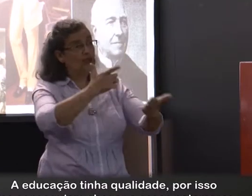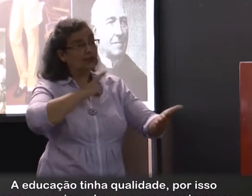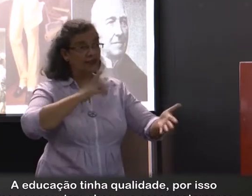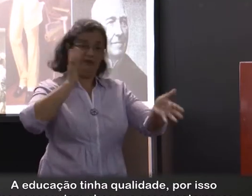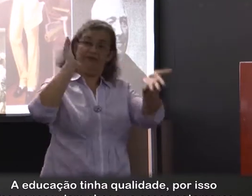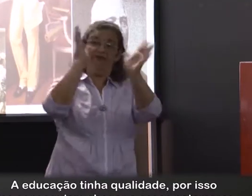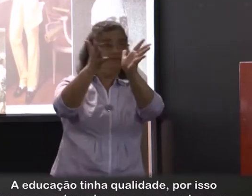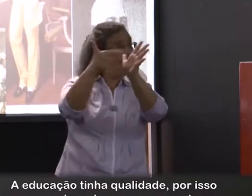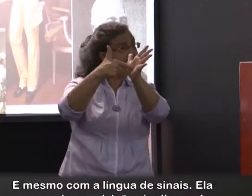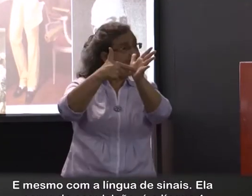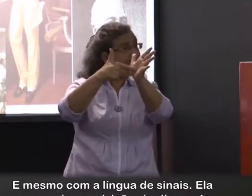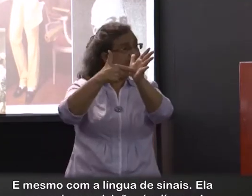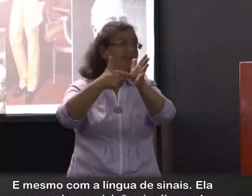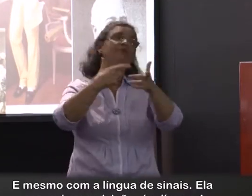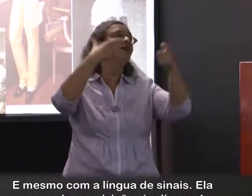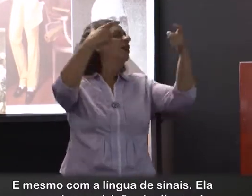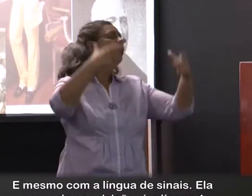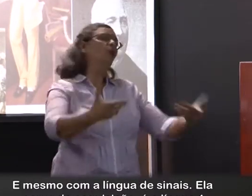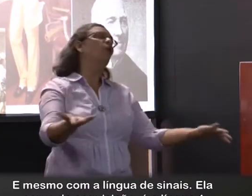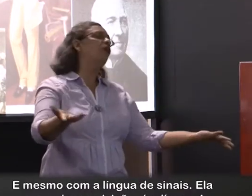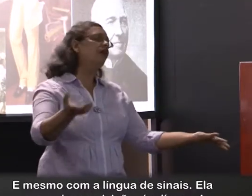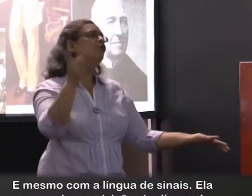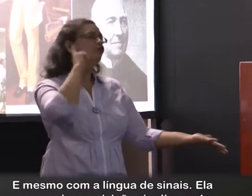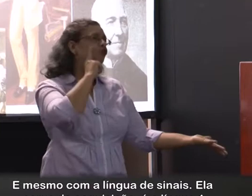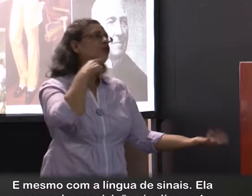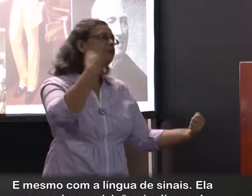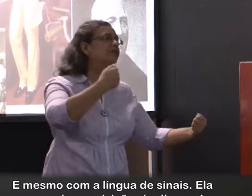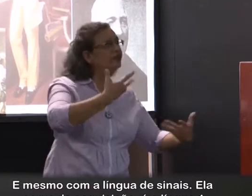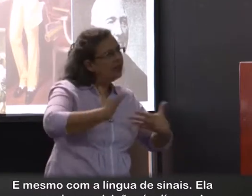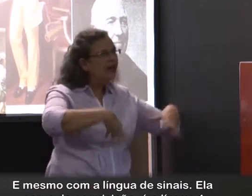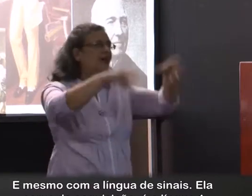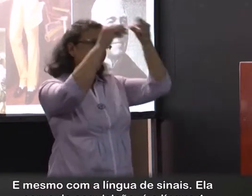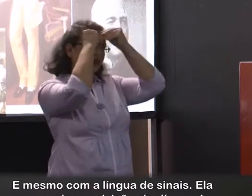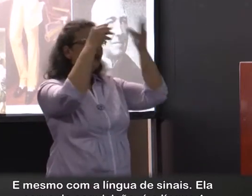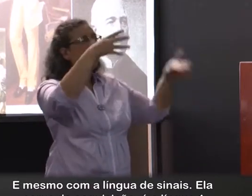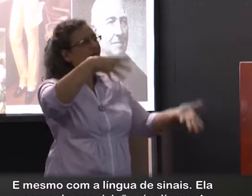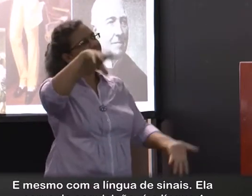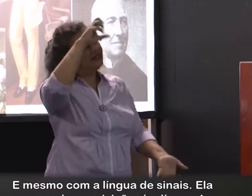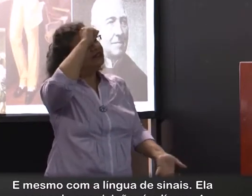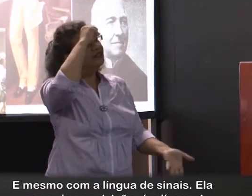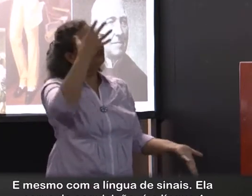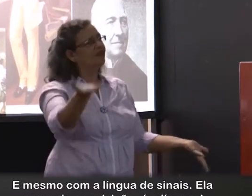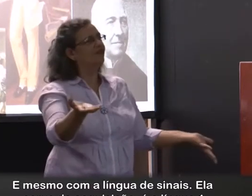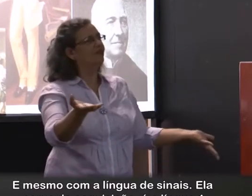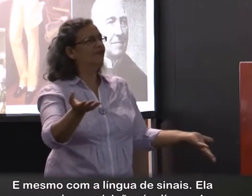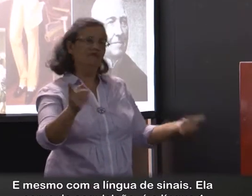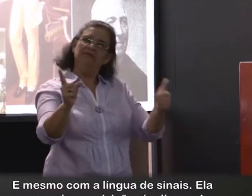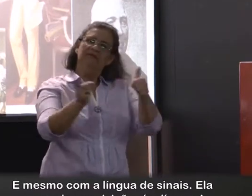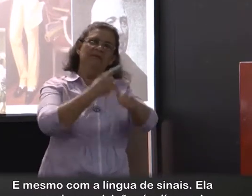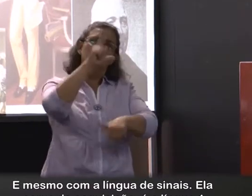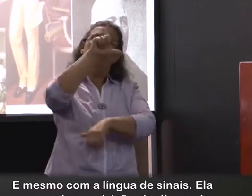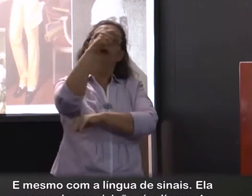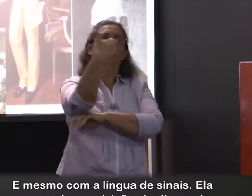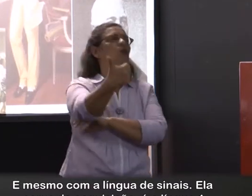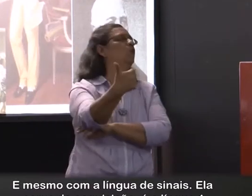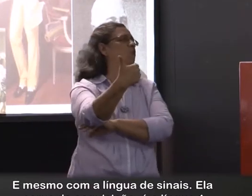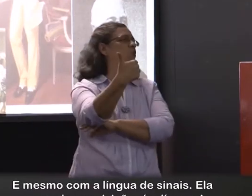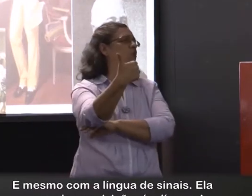chegar a esses patamares, né? E mesmo com a língua de sinais, Então a língua de sinais, ela serve de aquisição, é a língua